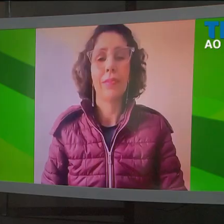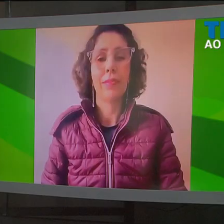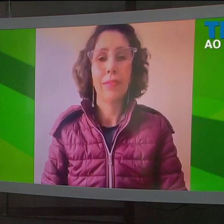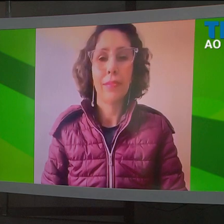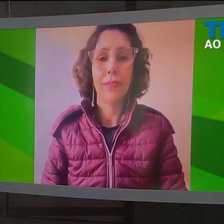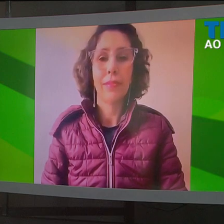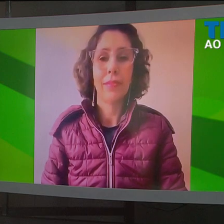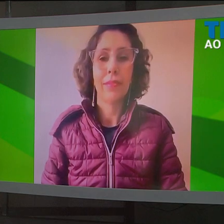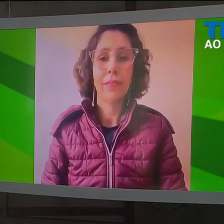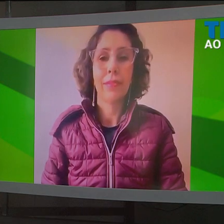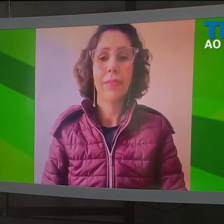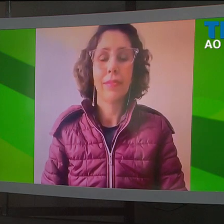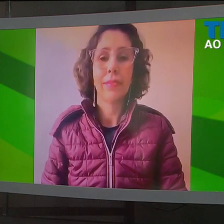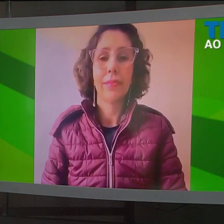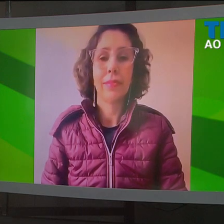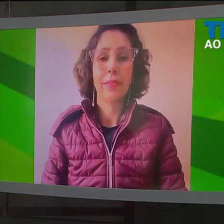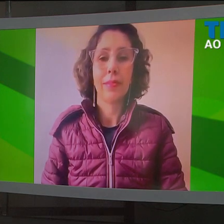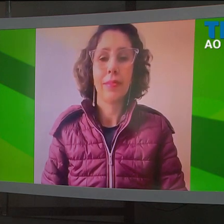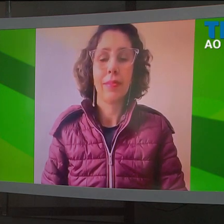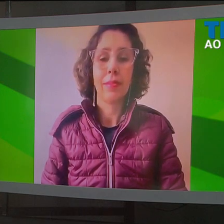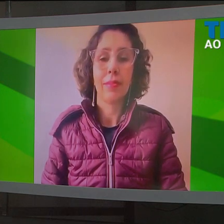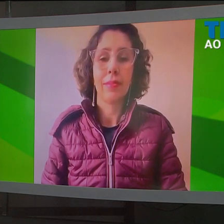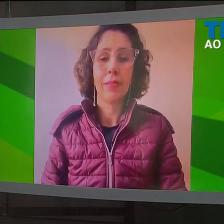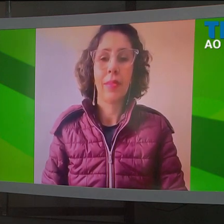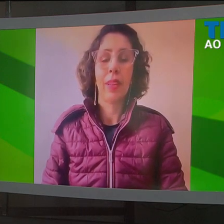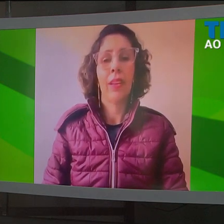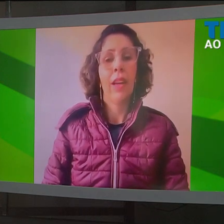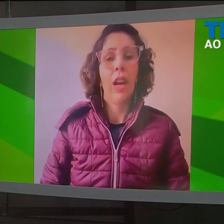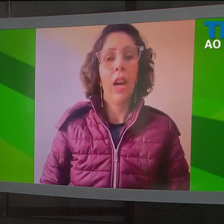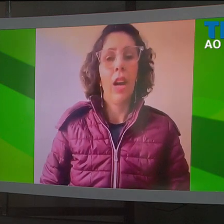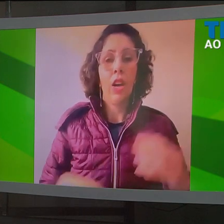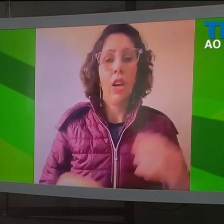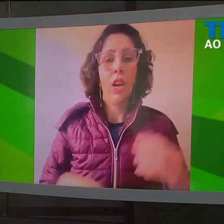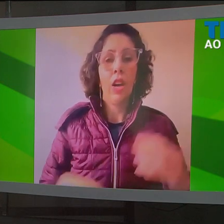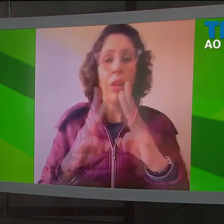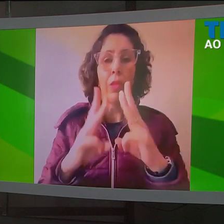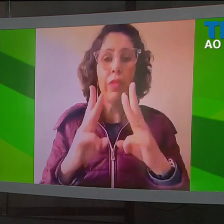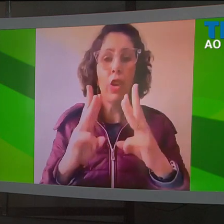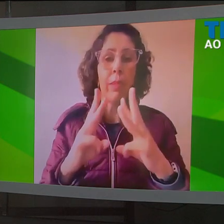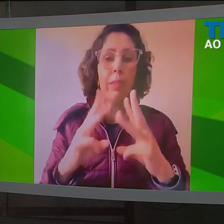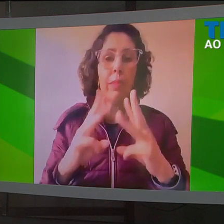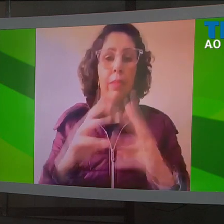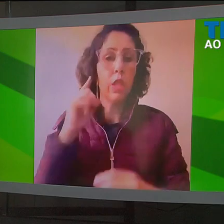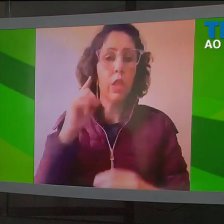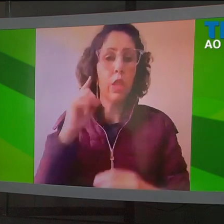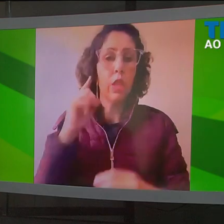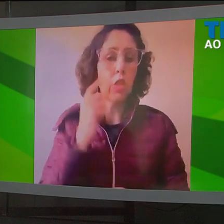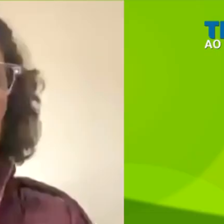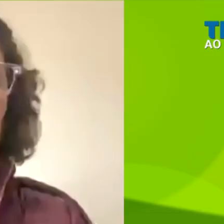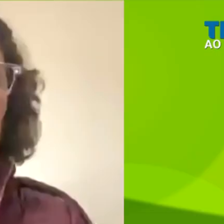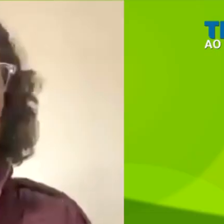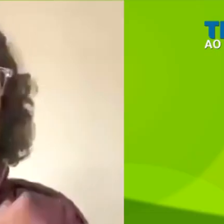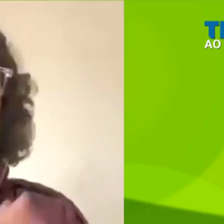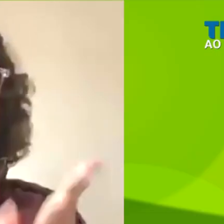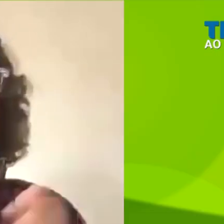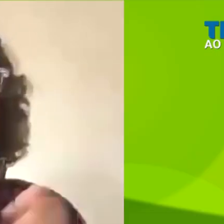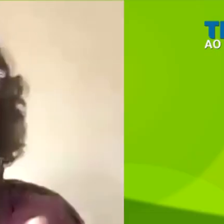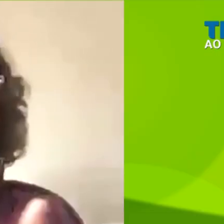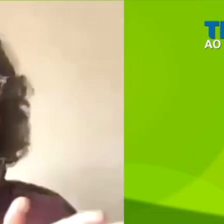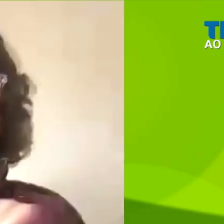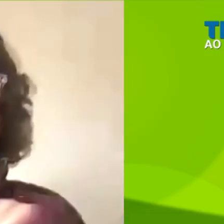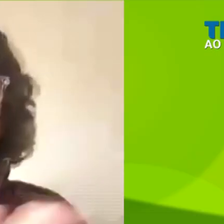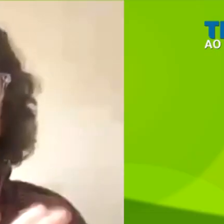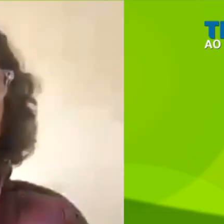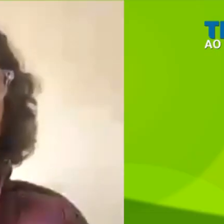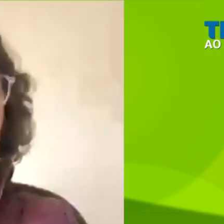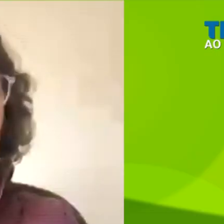iniciativa, primeiramente. O mini-volley de surdos foi uma metodologia que